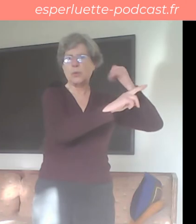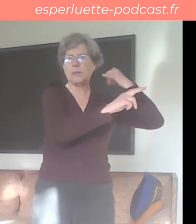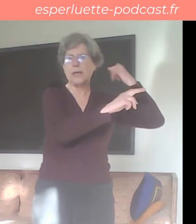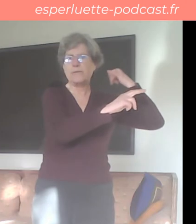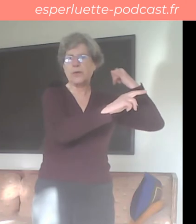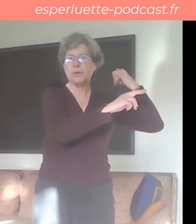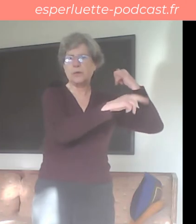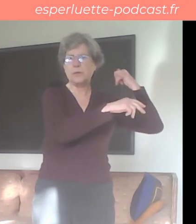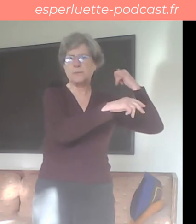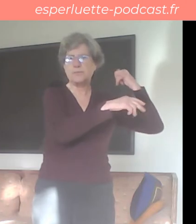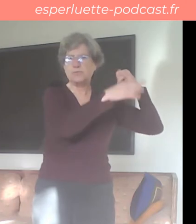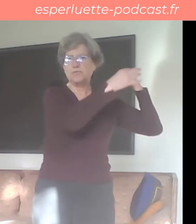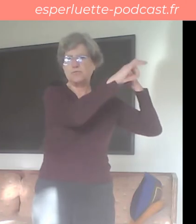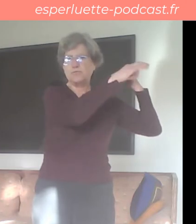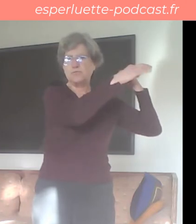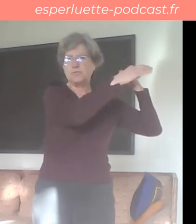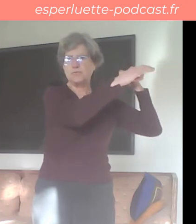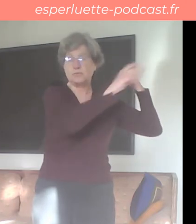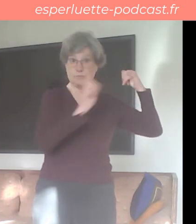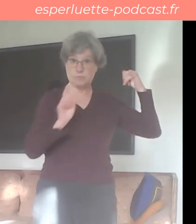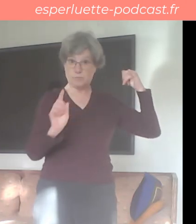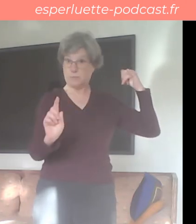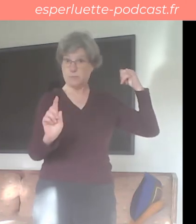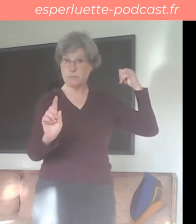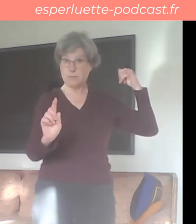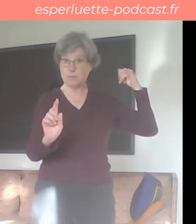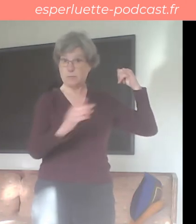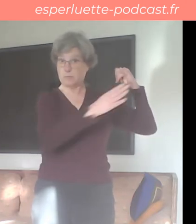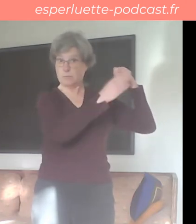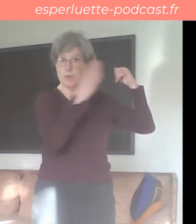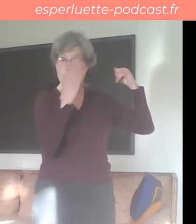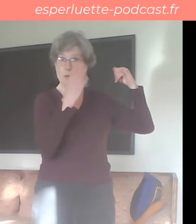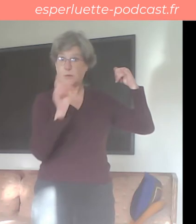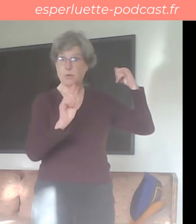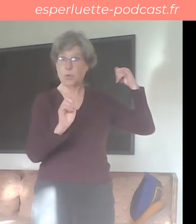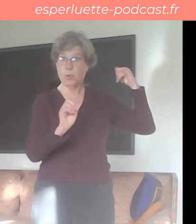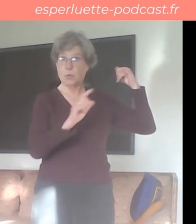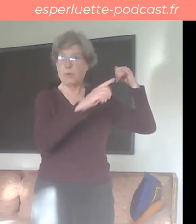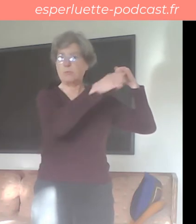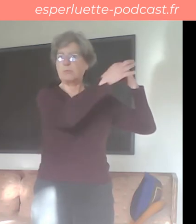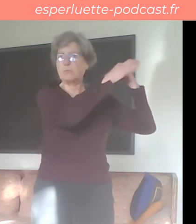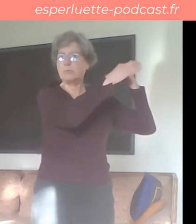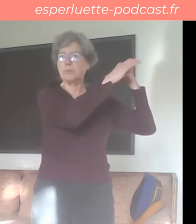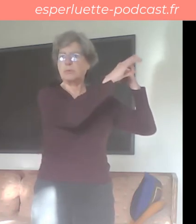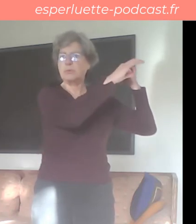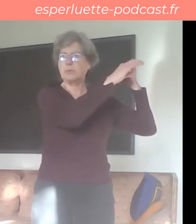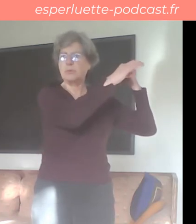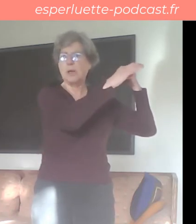sourds, des professionnels sourds qui travaillaient avec nous, et souvent on disait, des gens disaient,